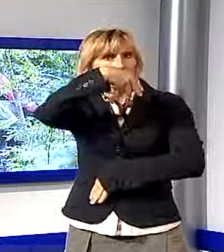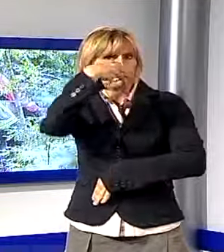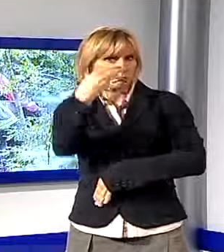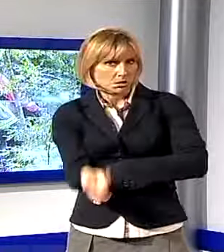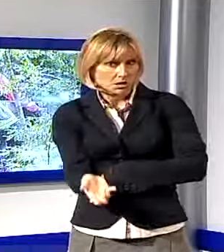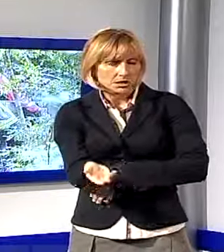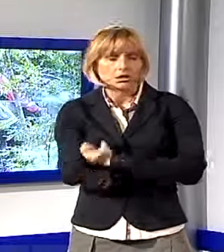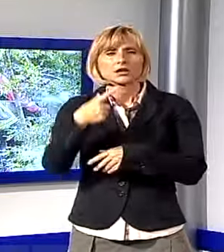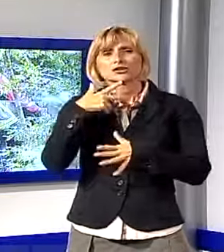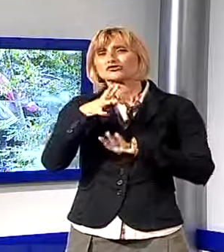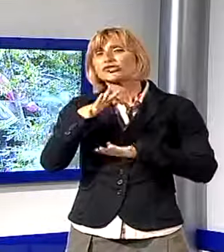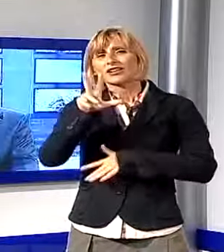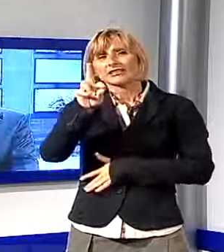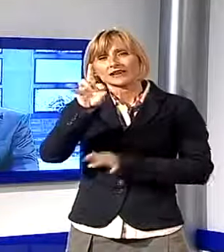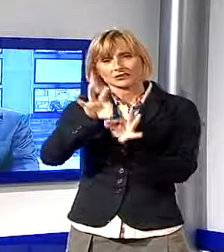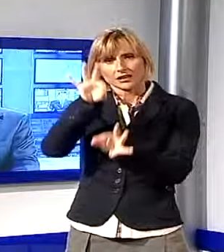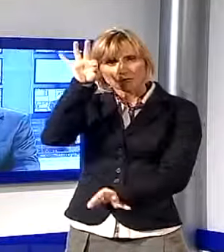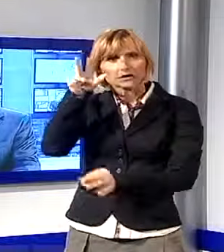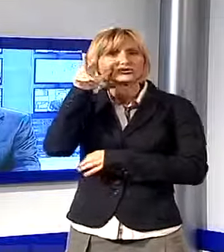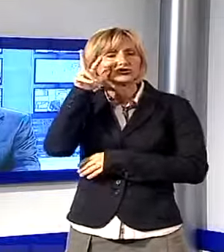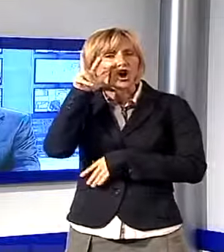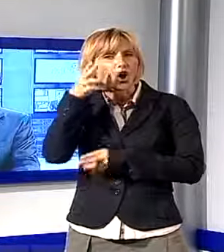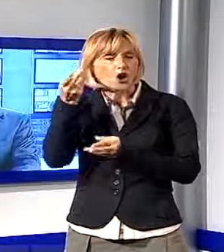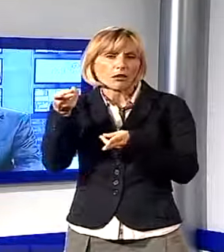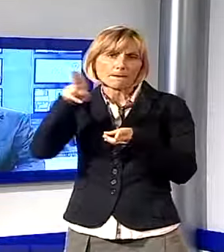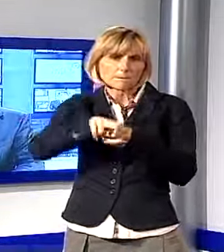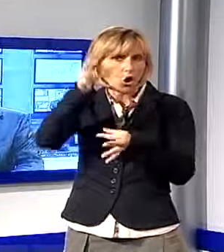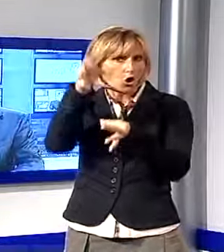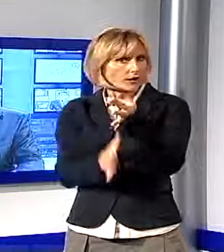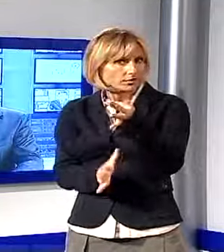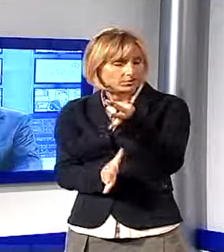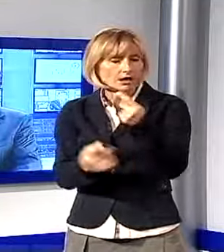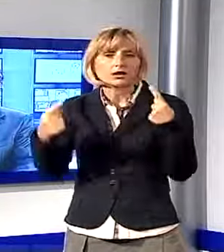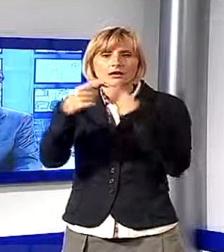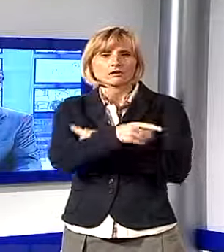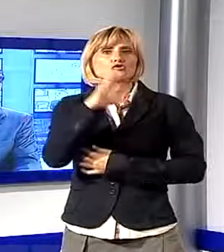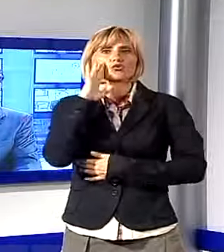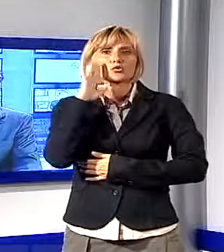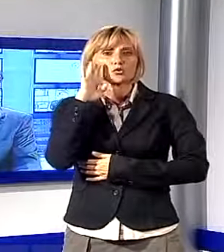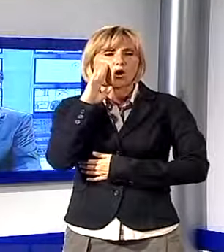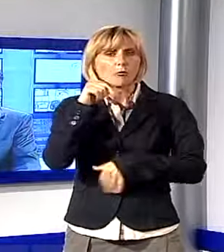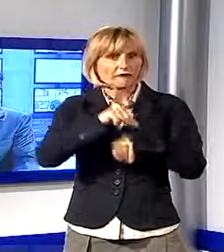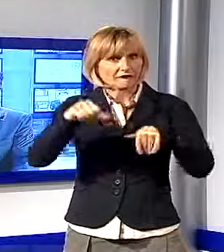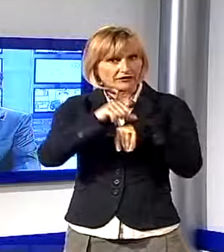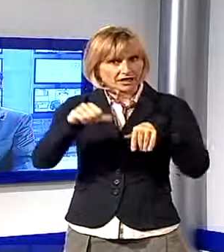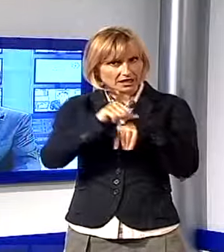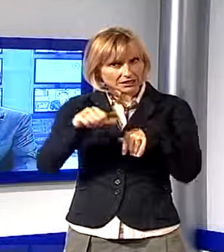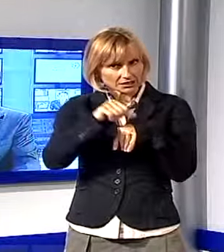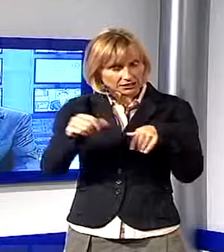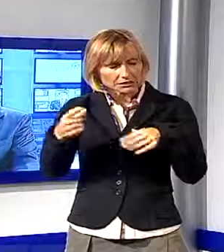scarpata per una trentina di metri. La donna era morta sul colpo, mentre lui aveva riportato alcune ferite. Secondo